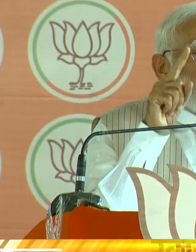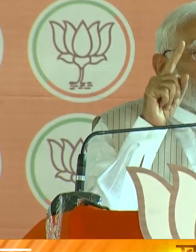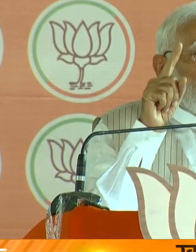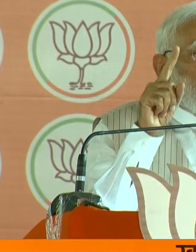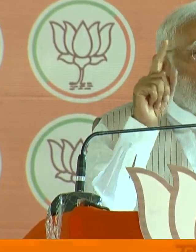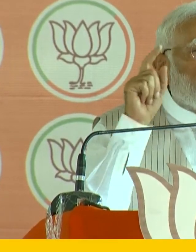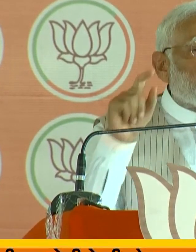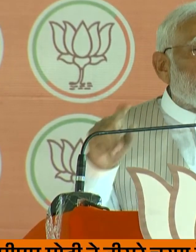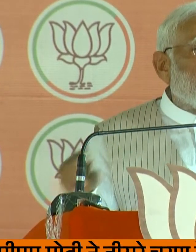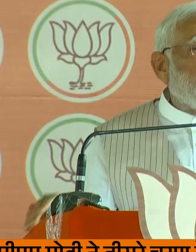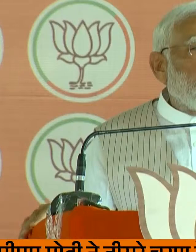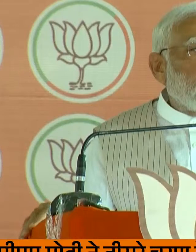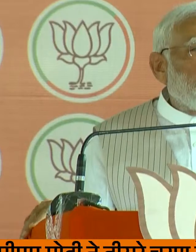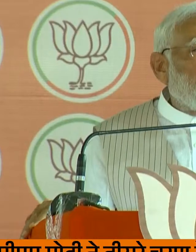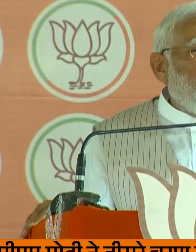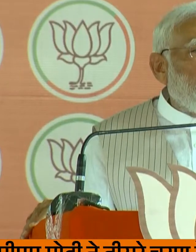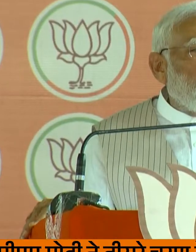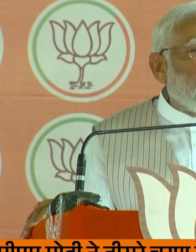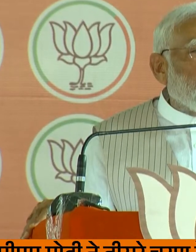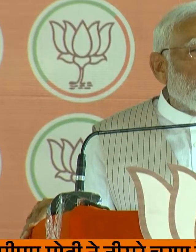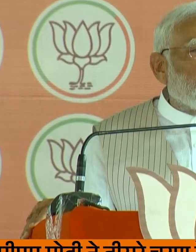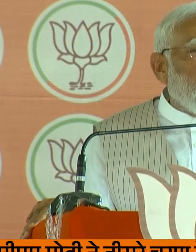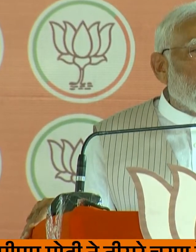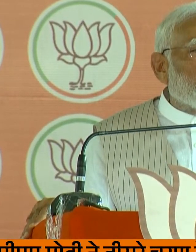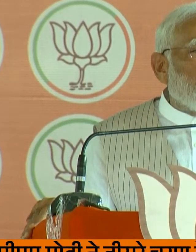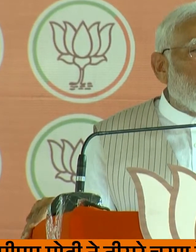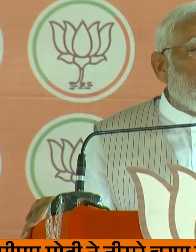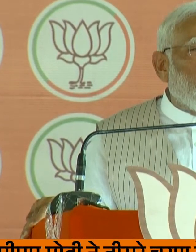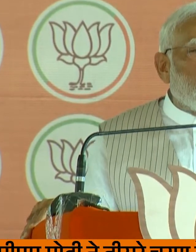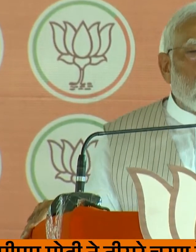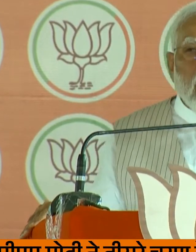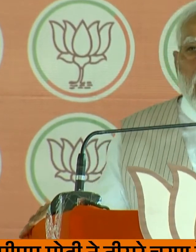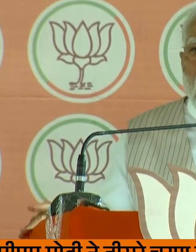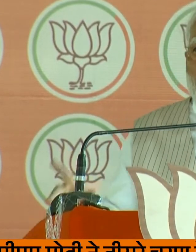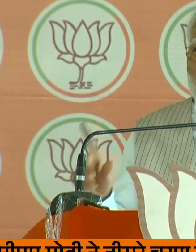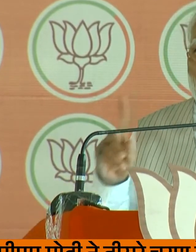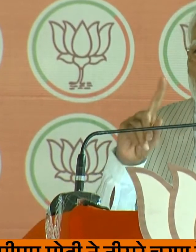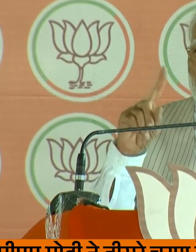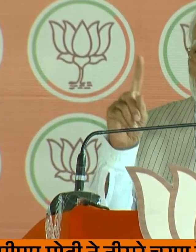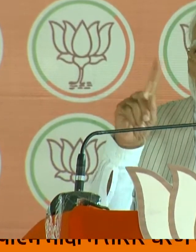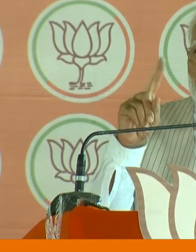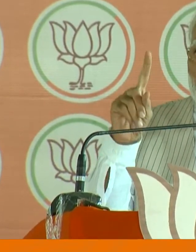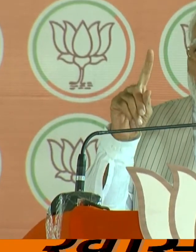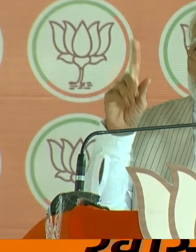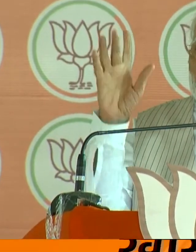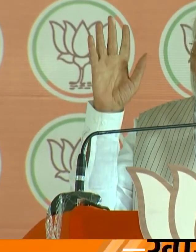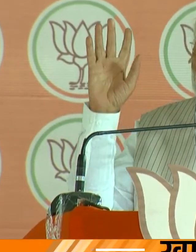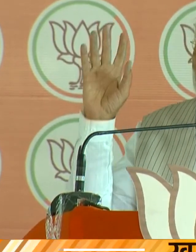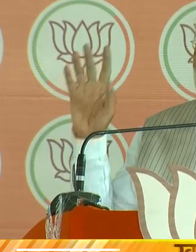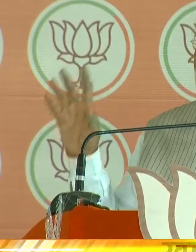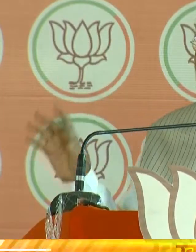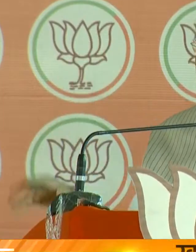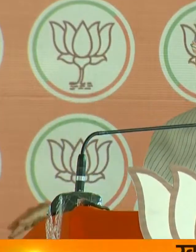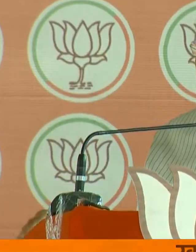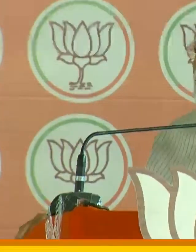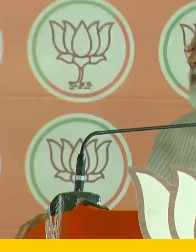कैश फॉर वोट मामले की जांच को आगे नहीं बढ़ने